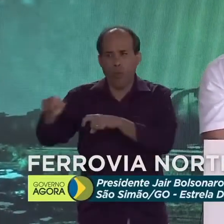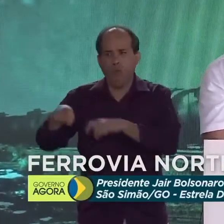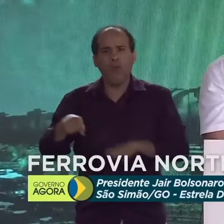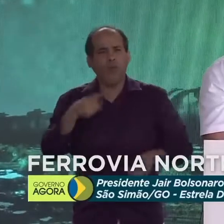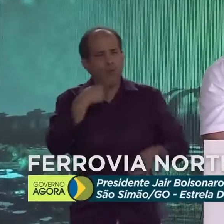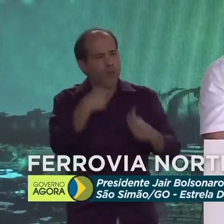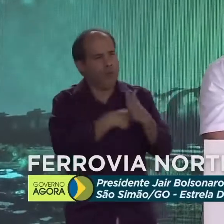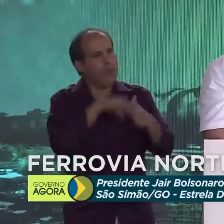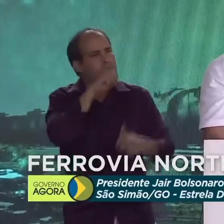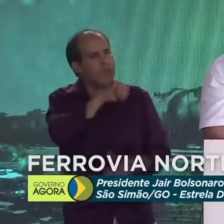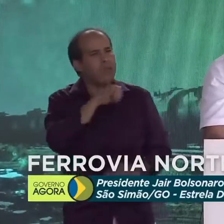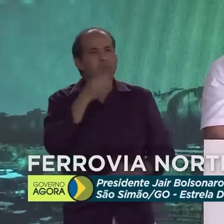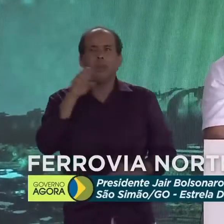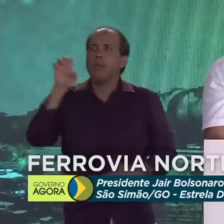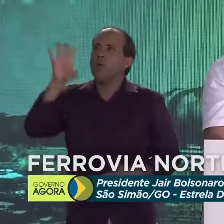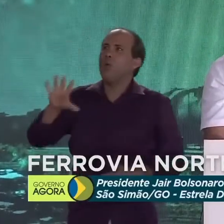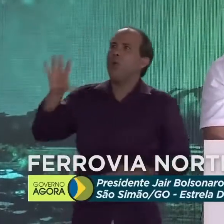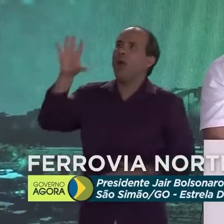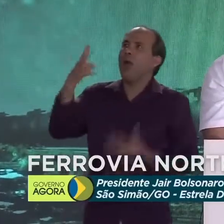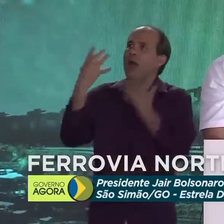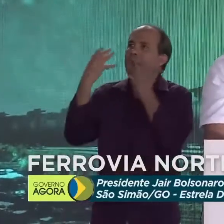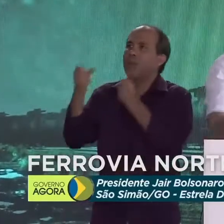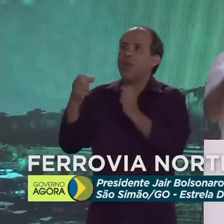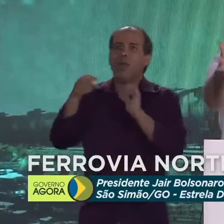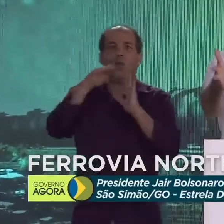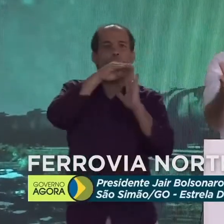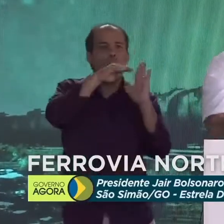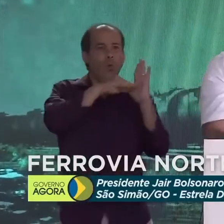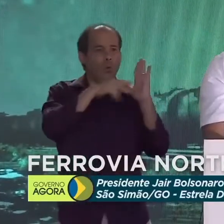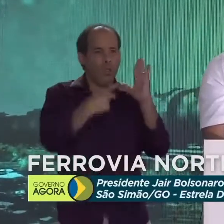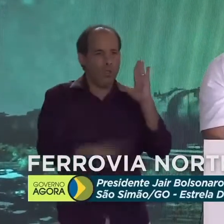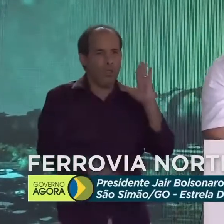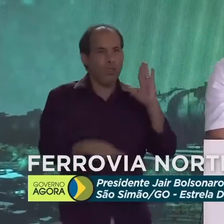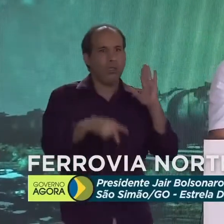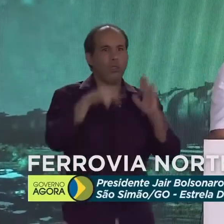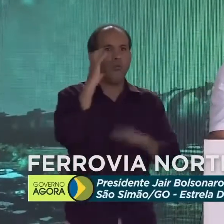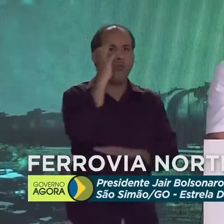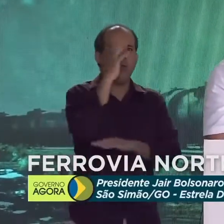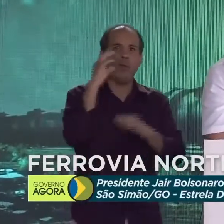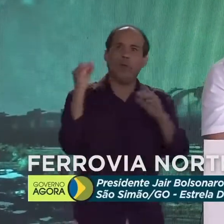se a Europa adotasse o nosso Código Florestal para aplicar em seus países.